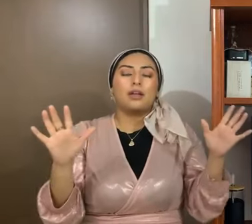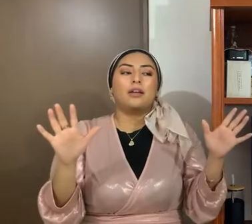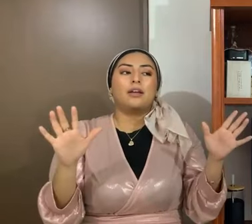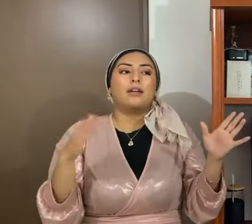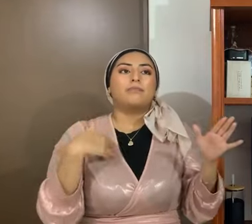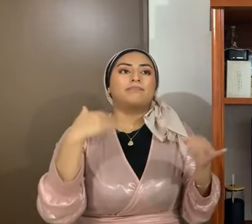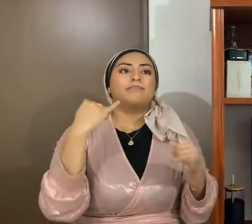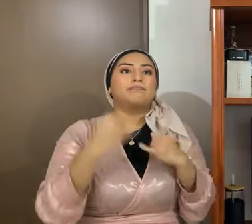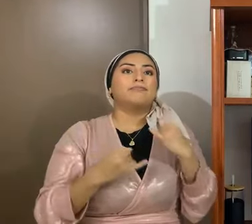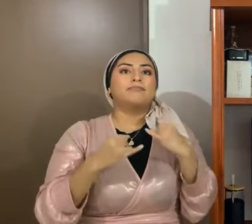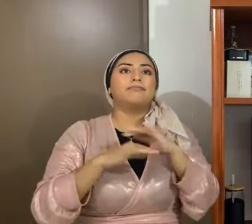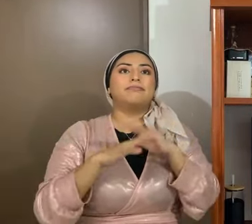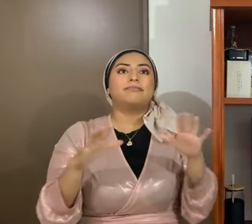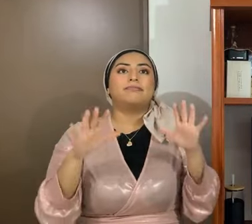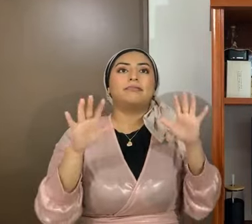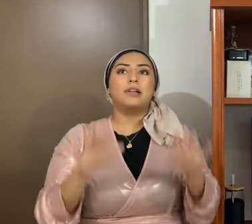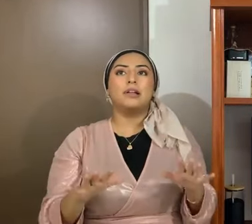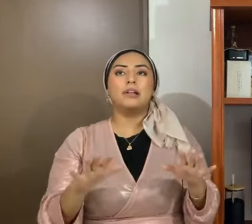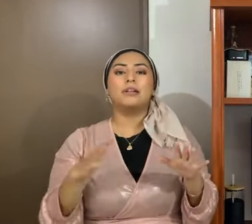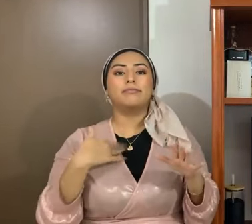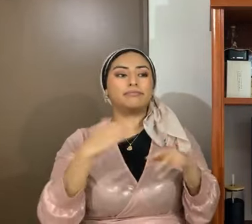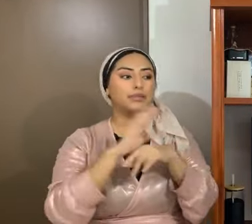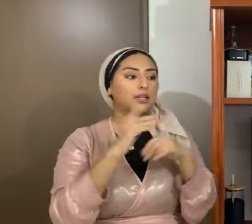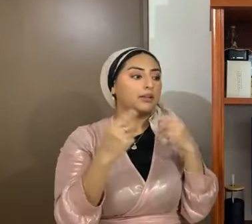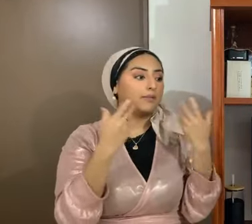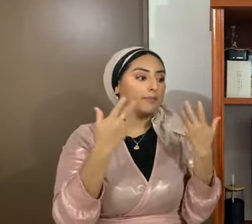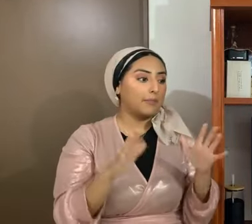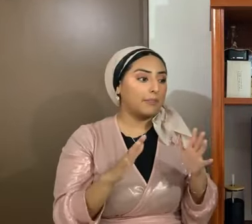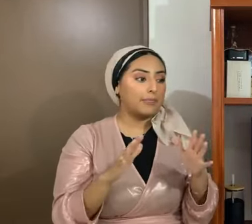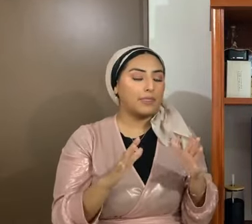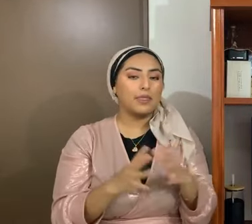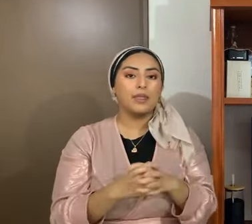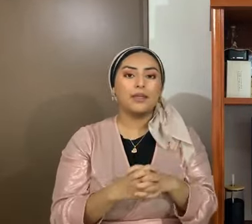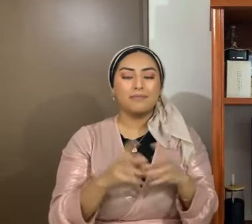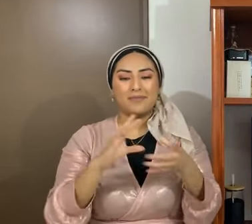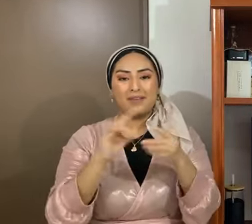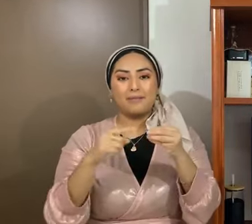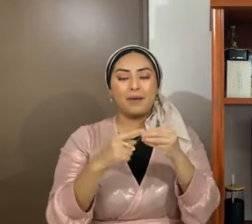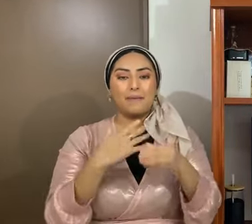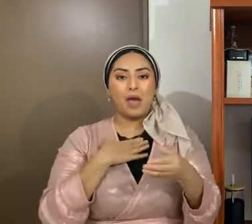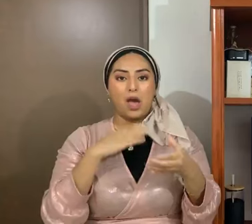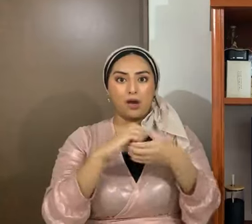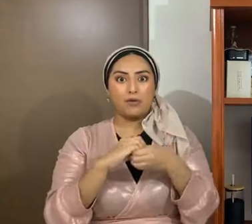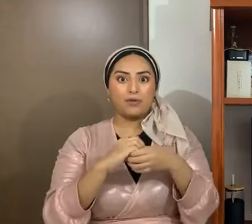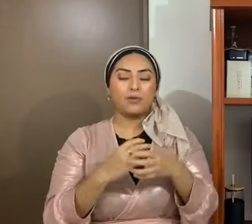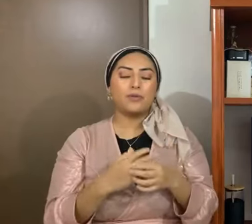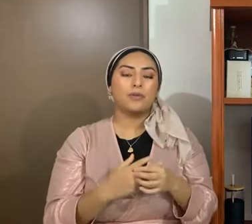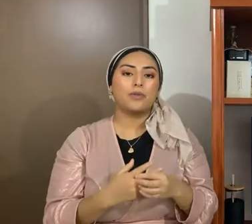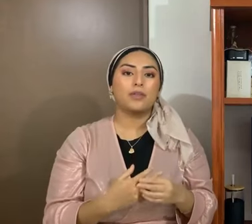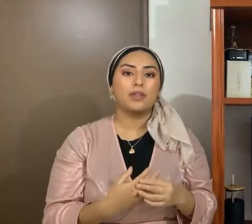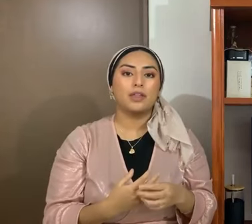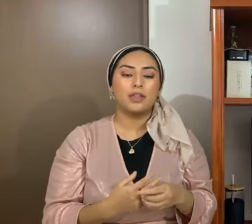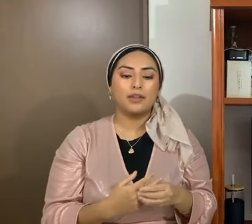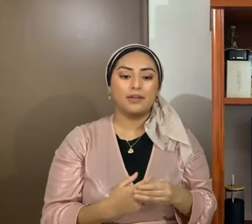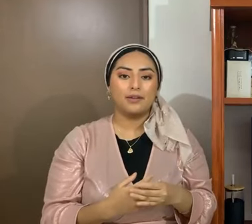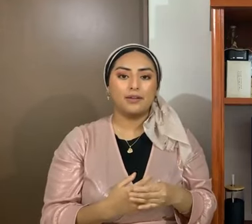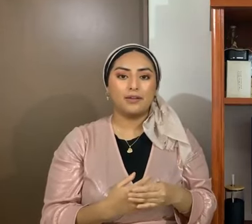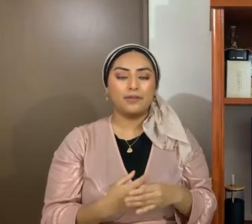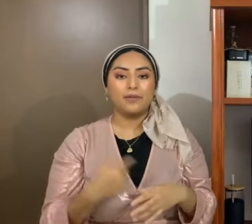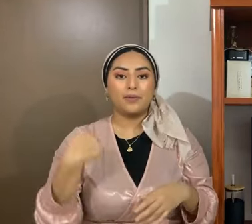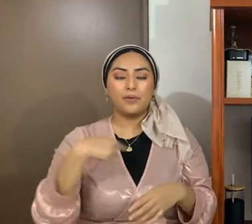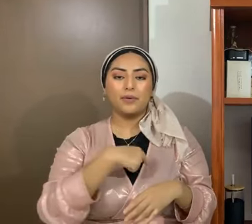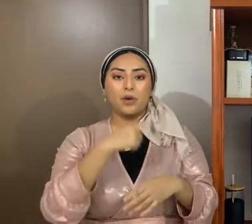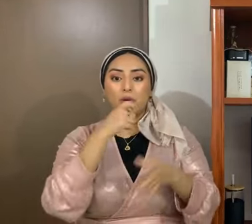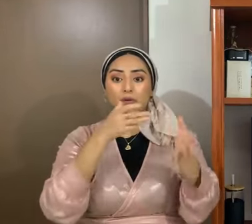sí, ya terminé, ya hice todos mis pendientes, y el Eterno, en el caso de un servidor y de los que servimos en la obra, ¿verdad, amados